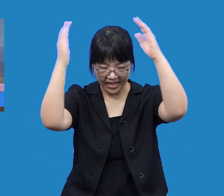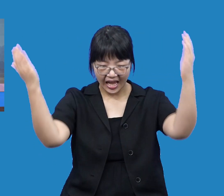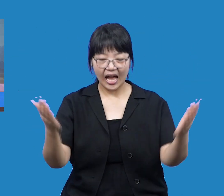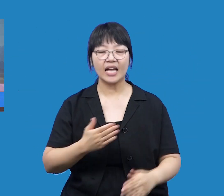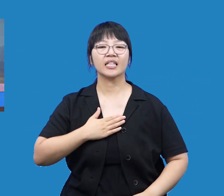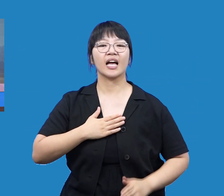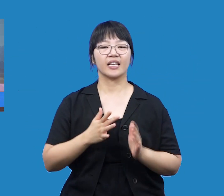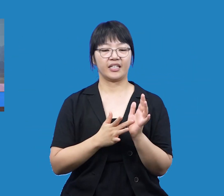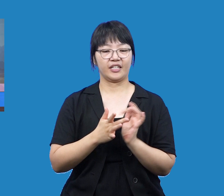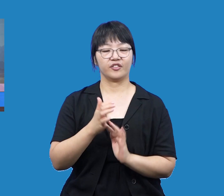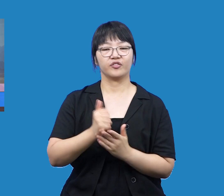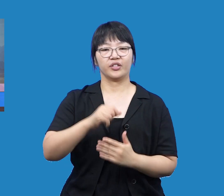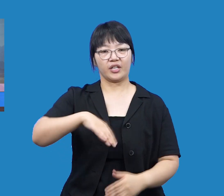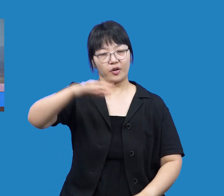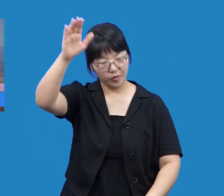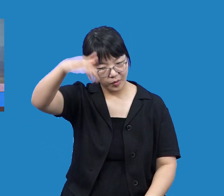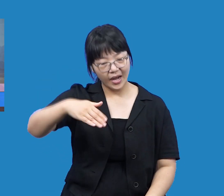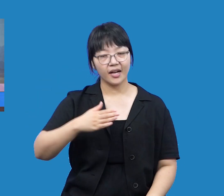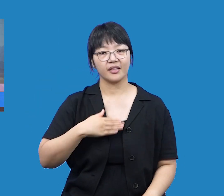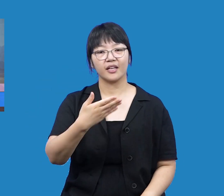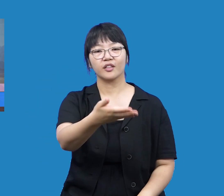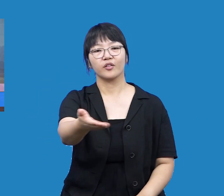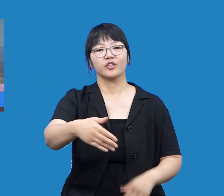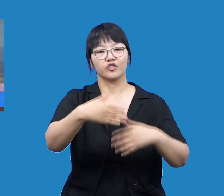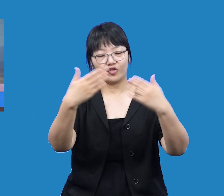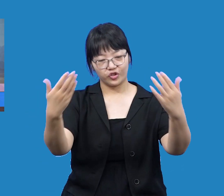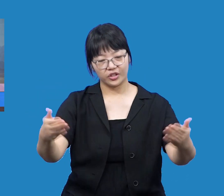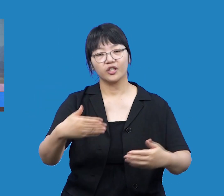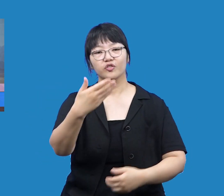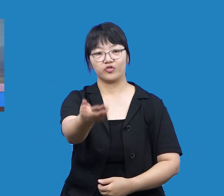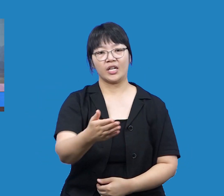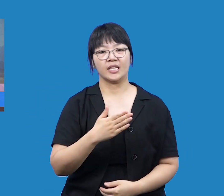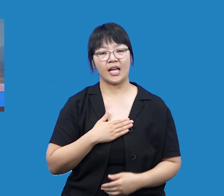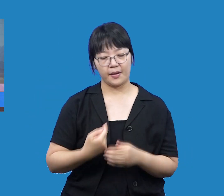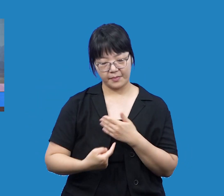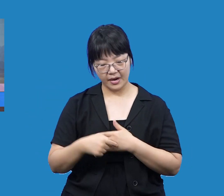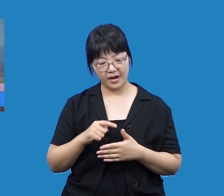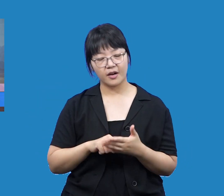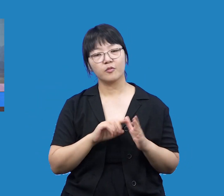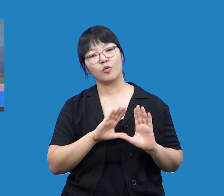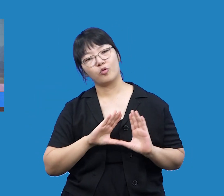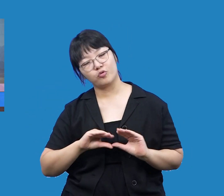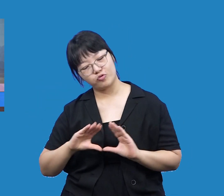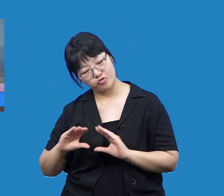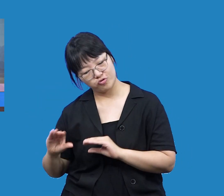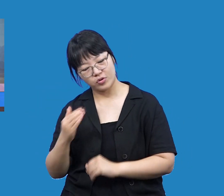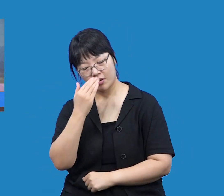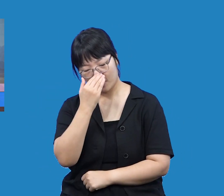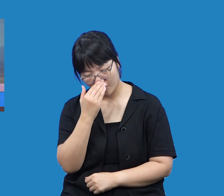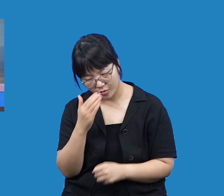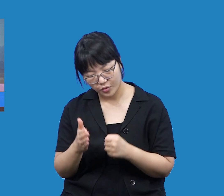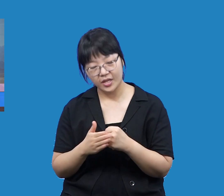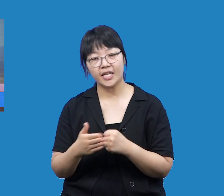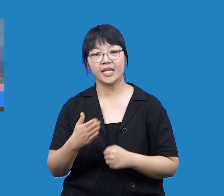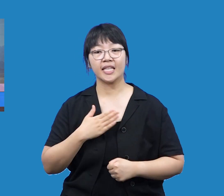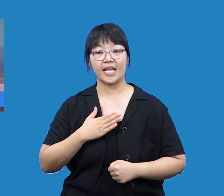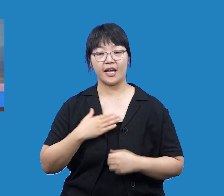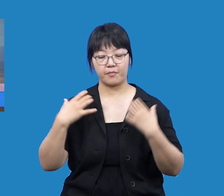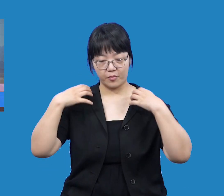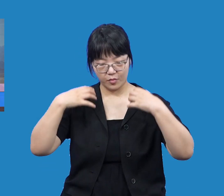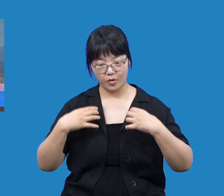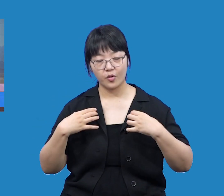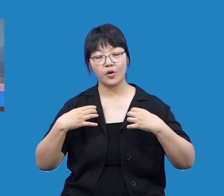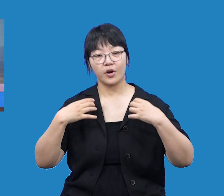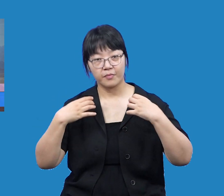내게로 오라. 내가 너희를 쉬게 하리라. 나는 마음이 온유하고 겸손하니 나의